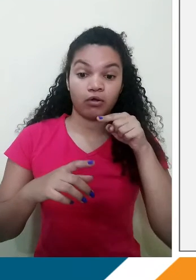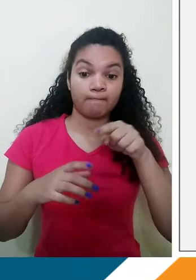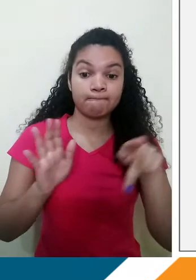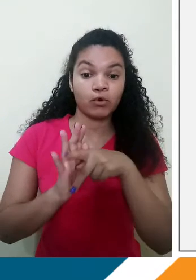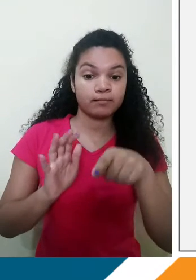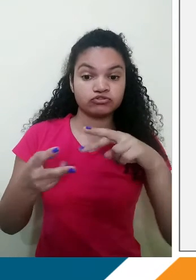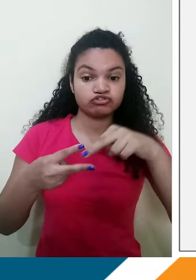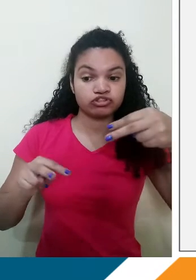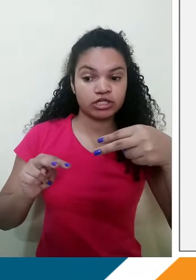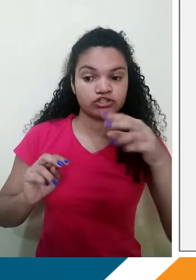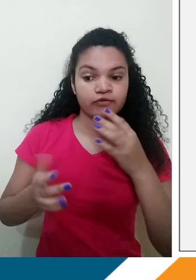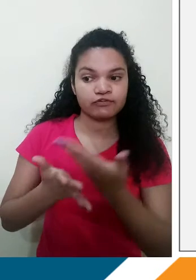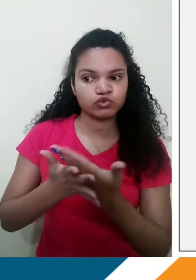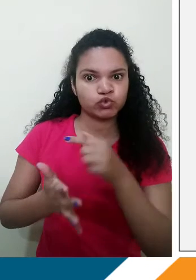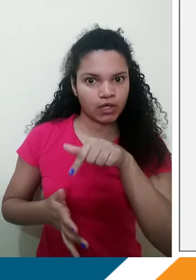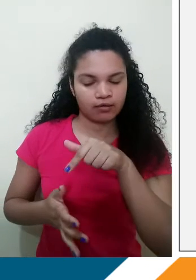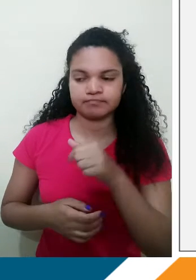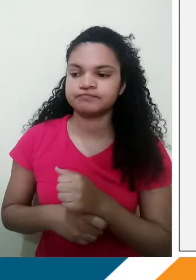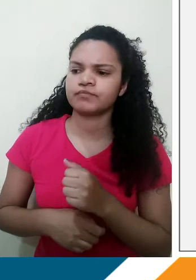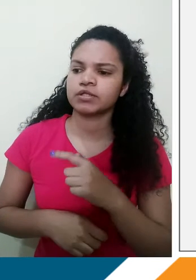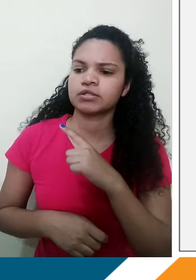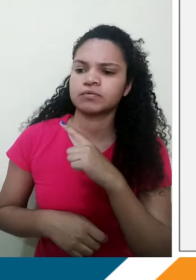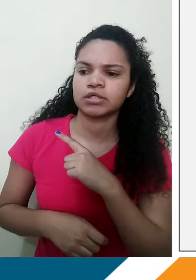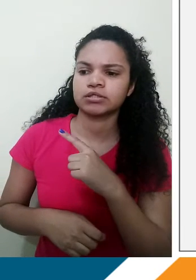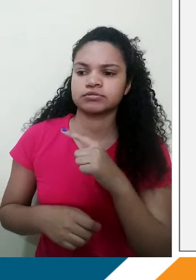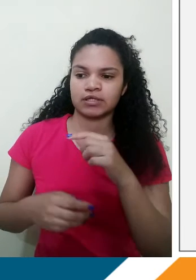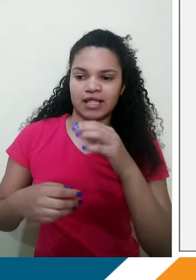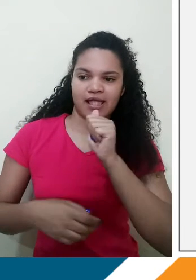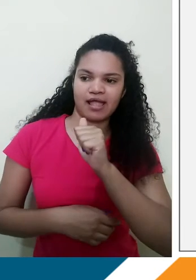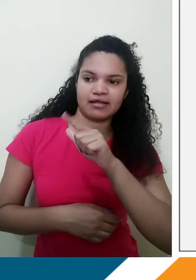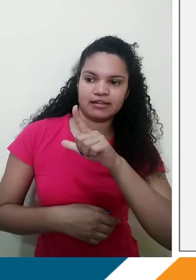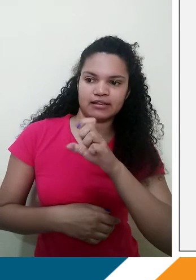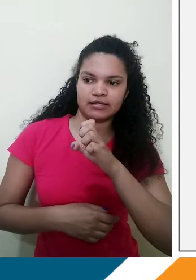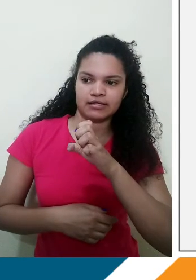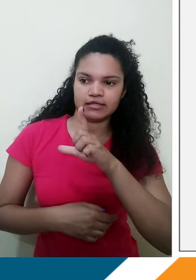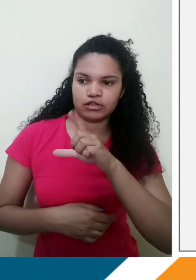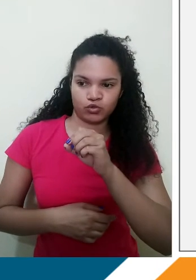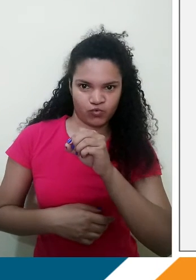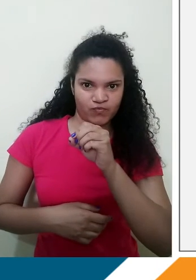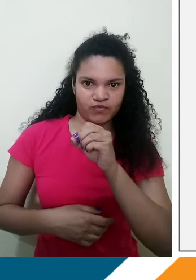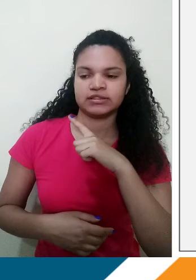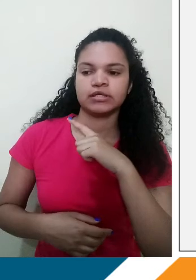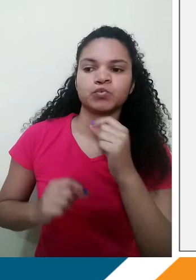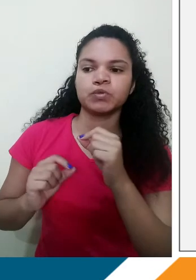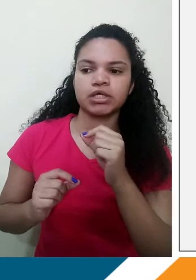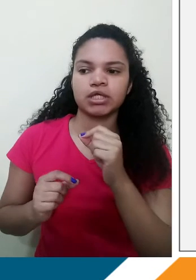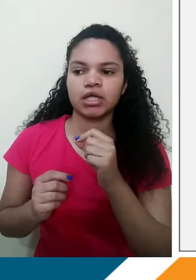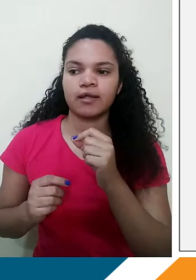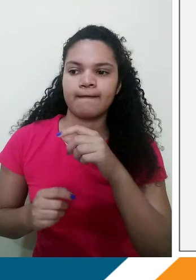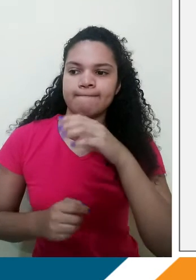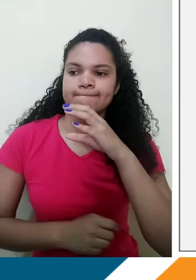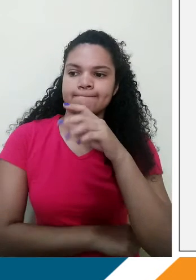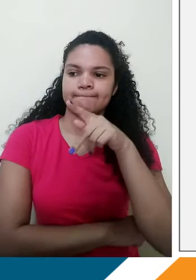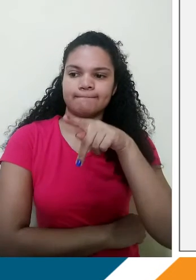esses trechos de DNA, são amplificados por uma técnica chamada de PCR, na qual as